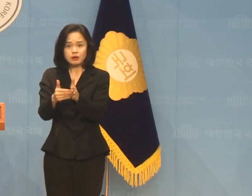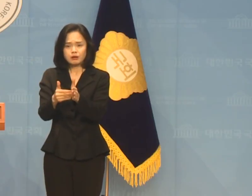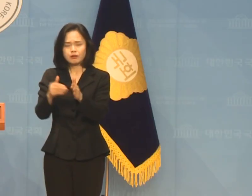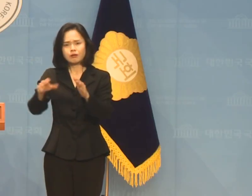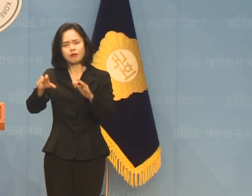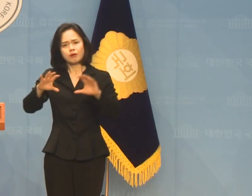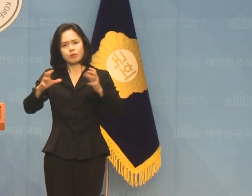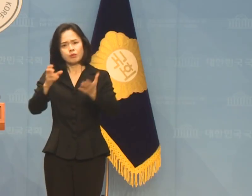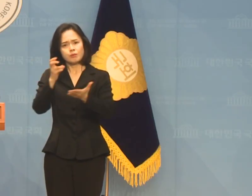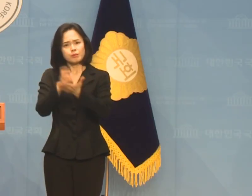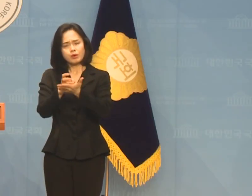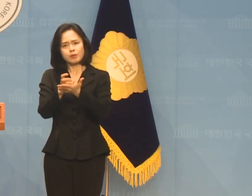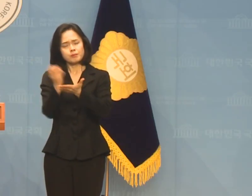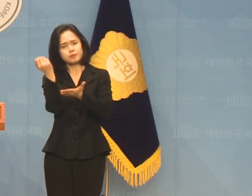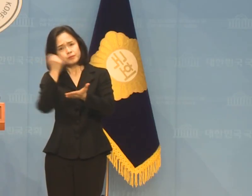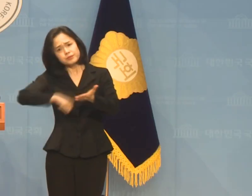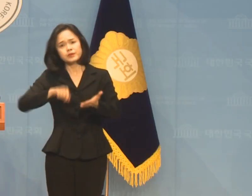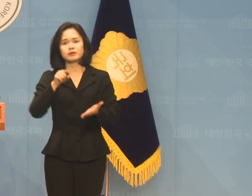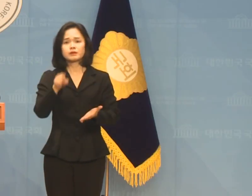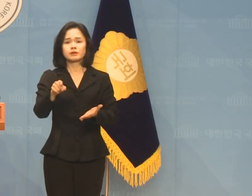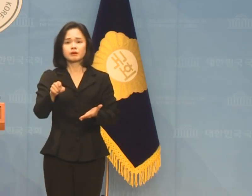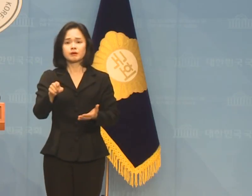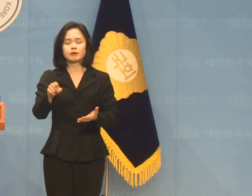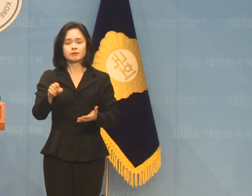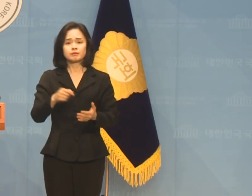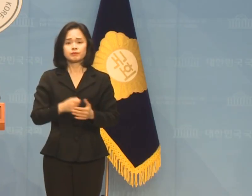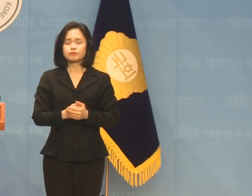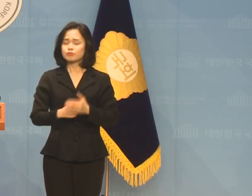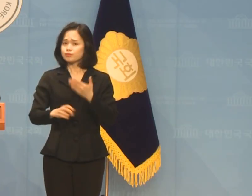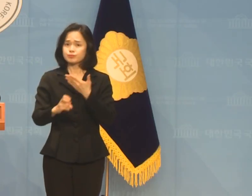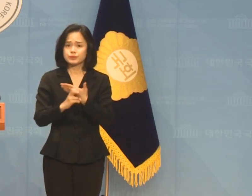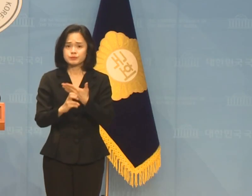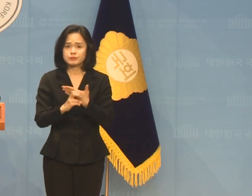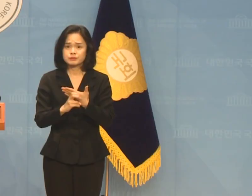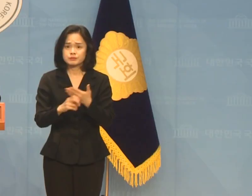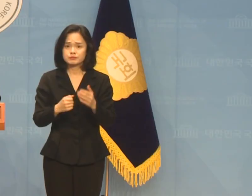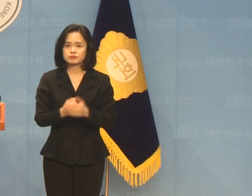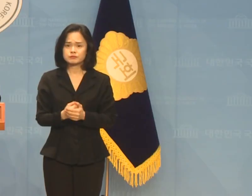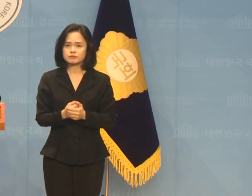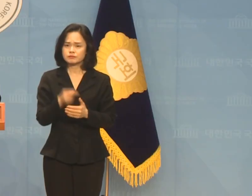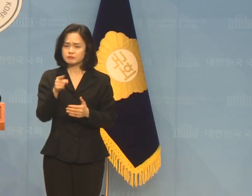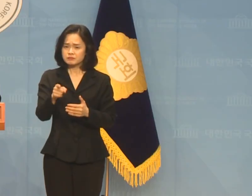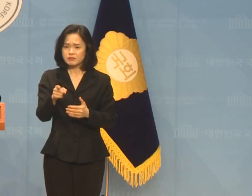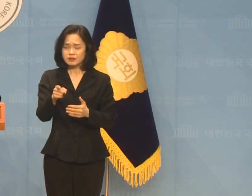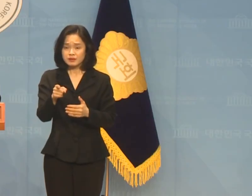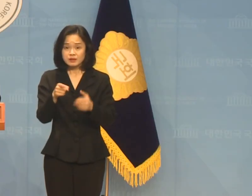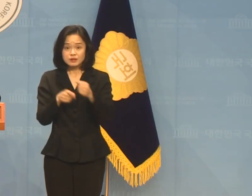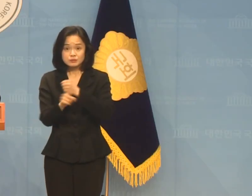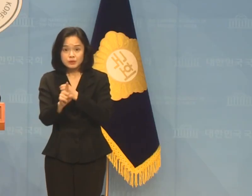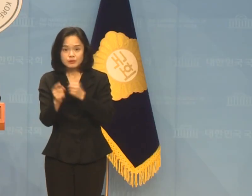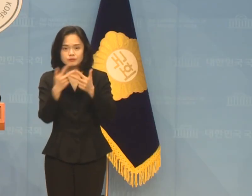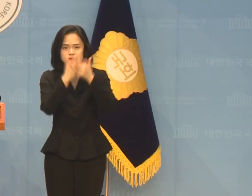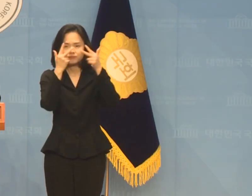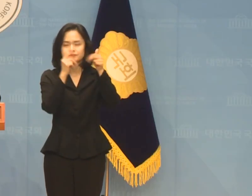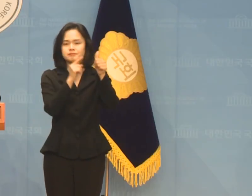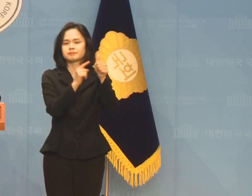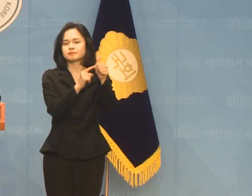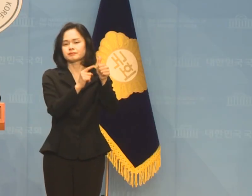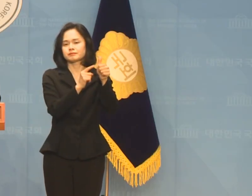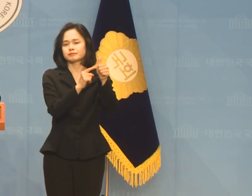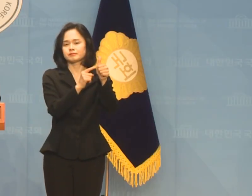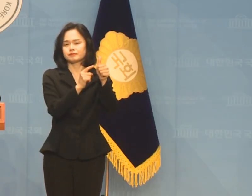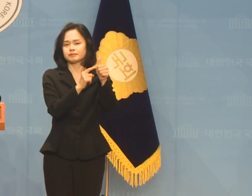아닙니까? 결국 마음이 급한 이재명 대표의 닥달로 인해서 내란죄 수사 권한도 없는